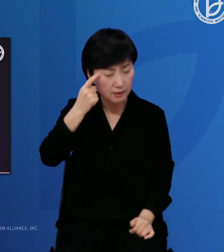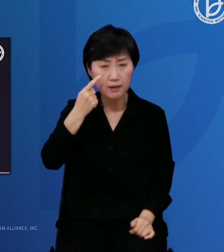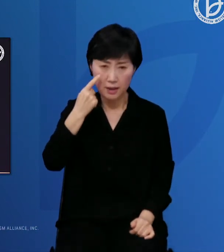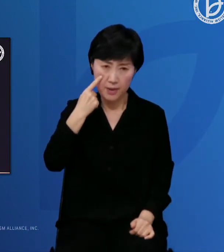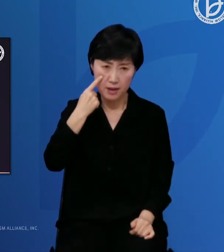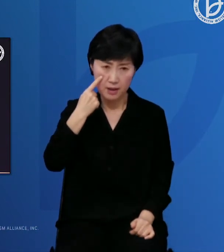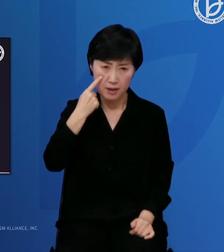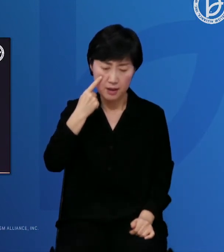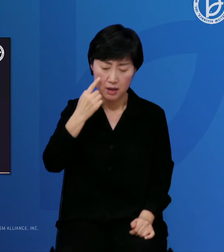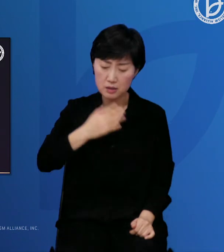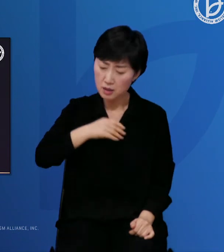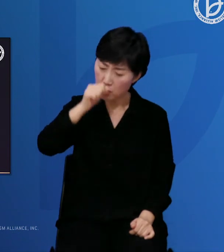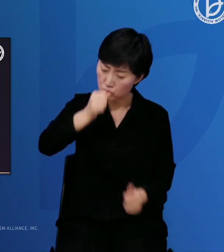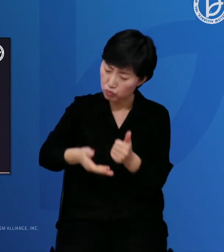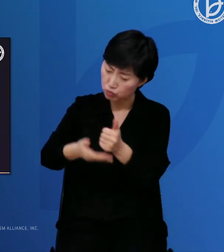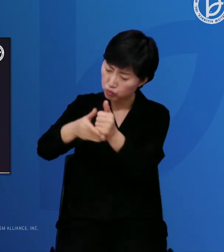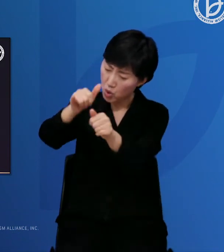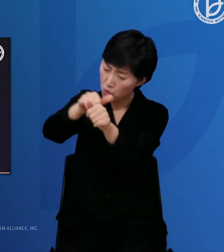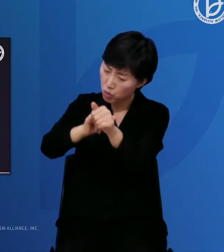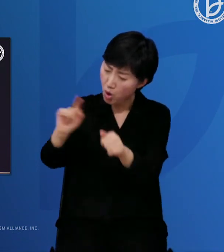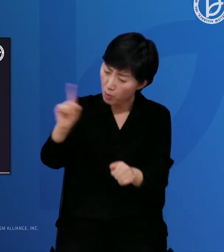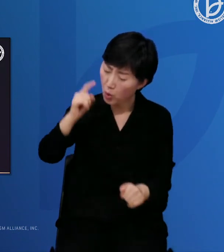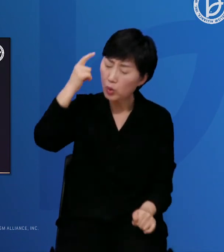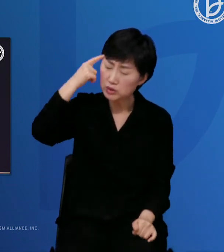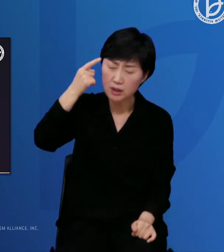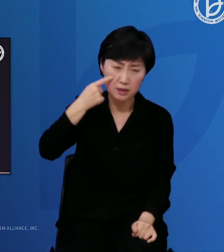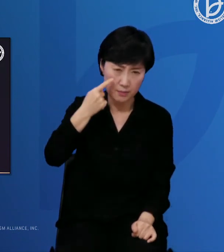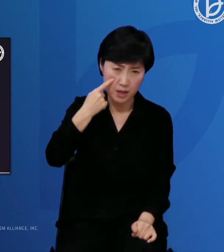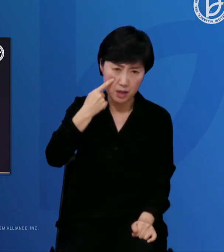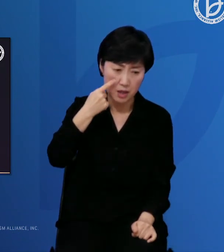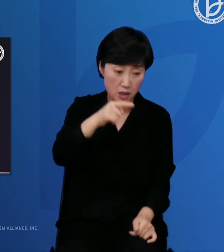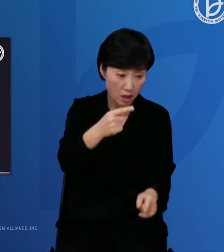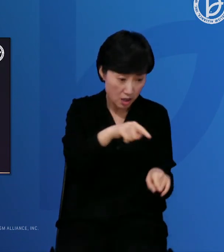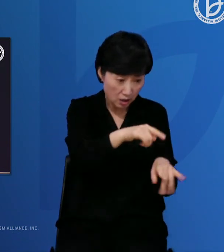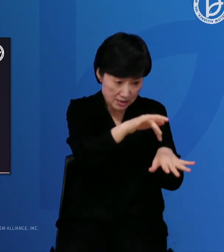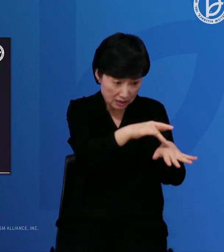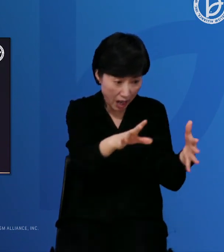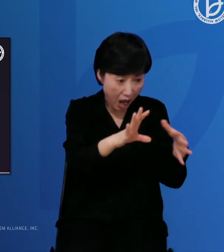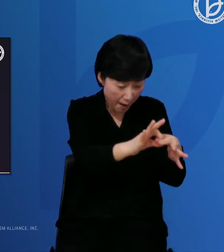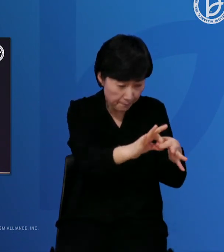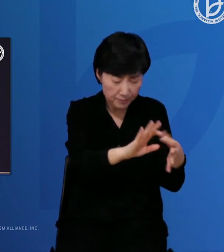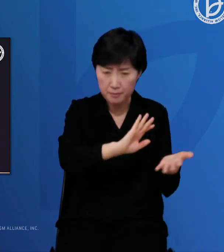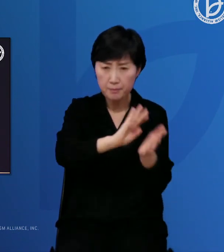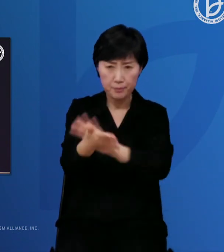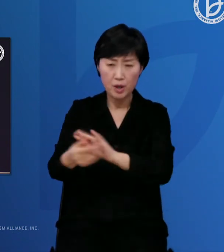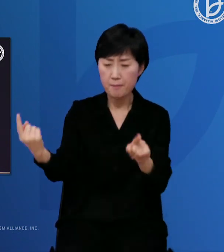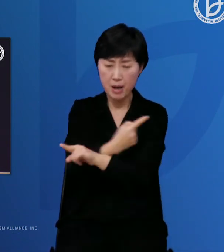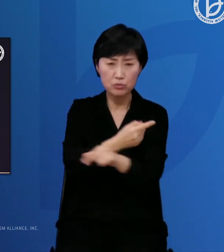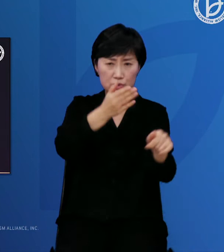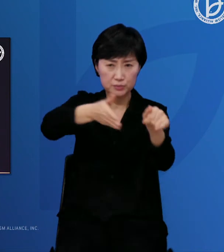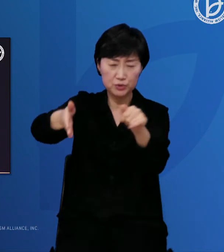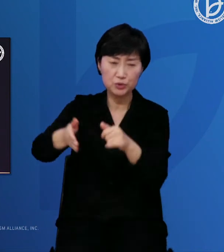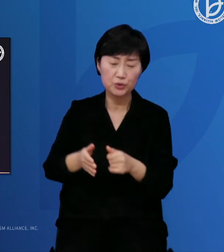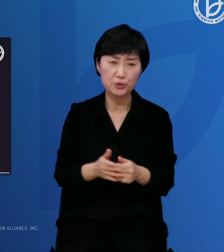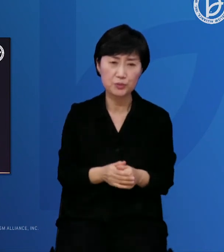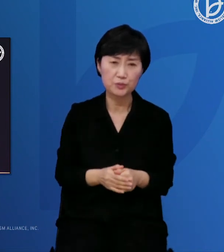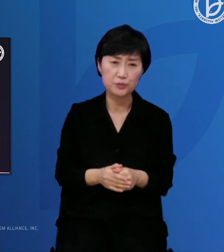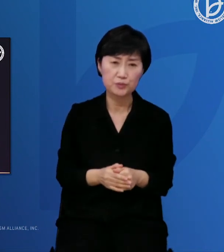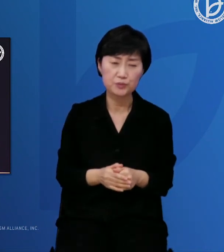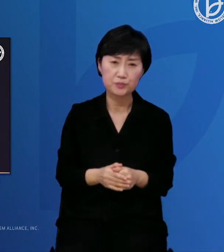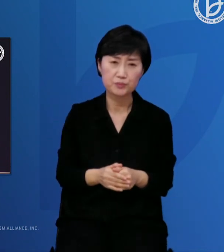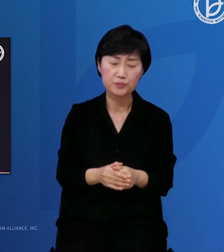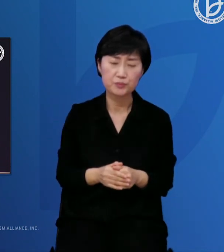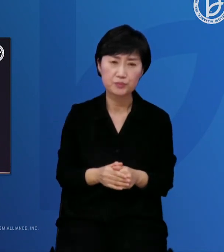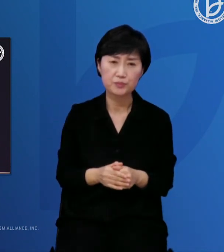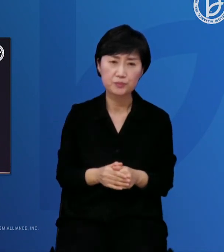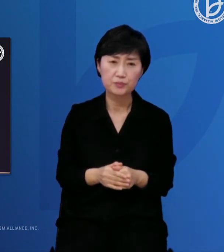actually determines the future that you will face, and that's why he's trying to obstruct that and change the object of our worship. 쉽게